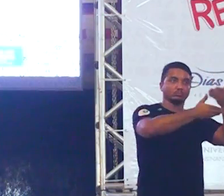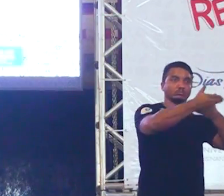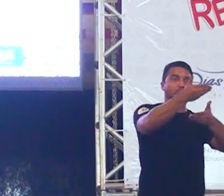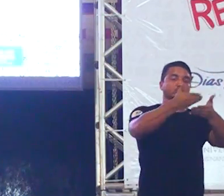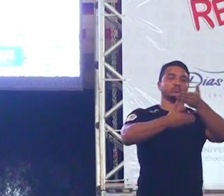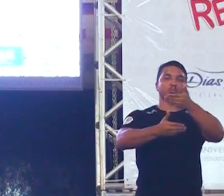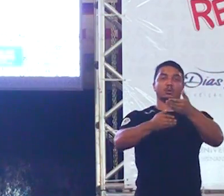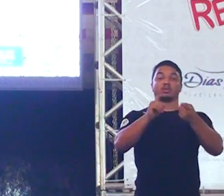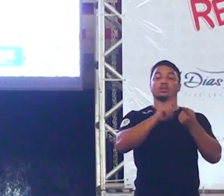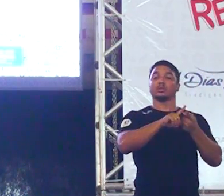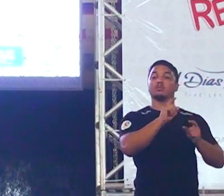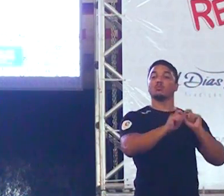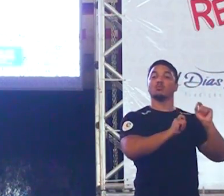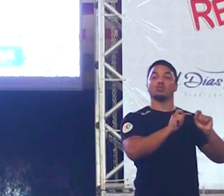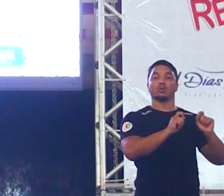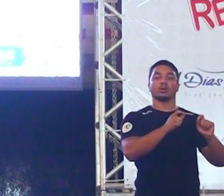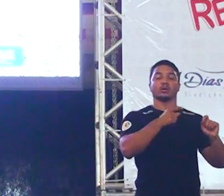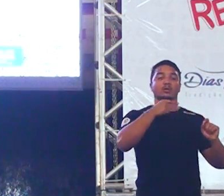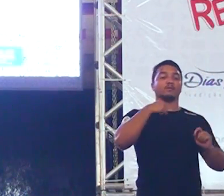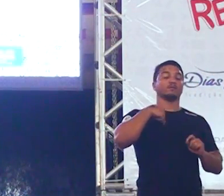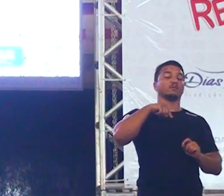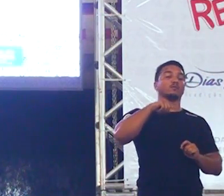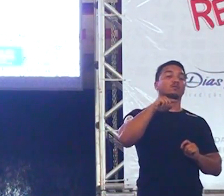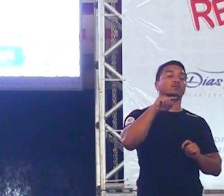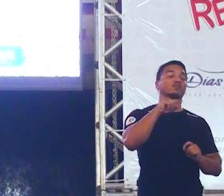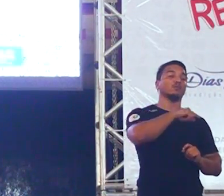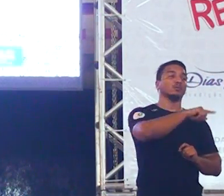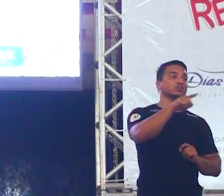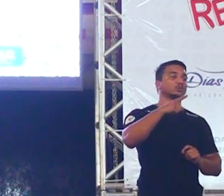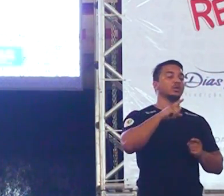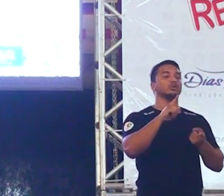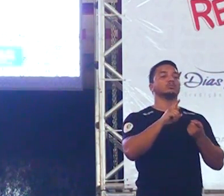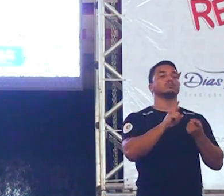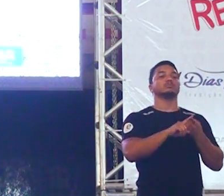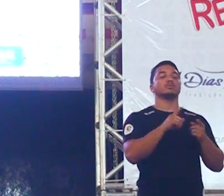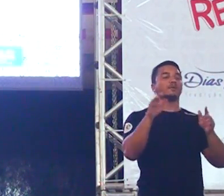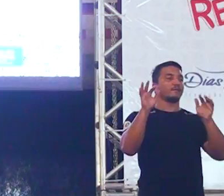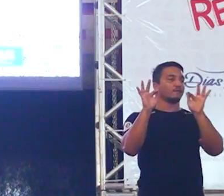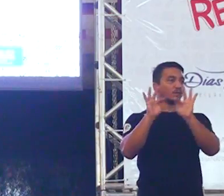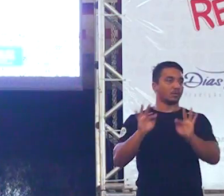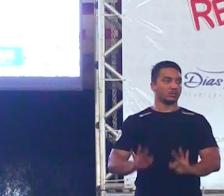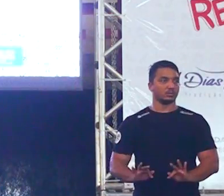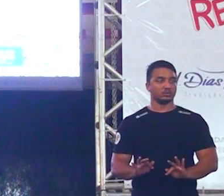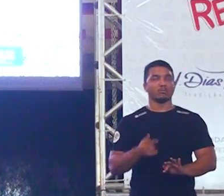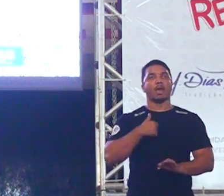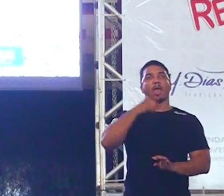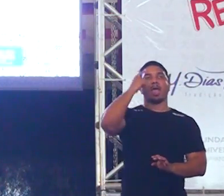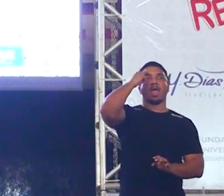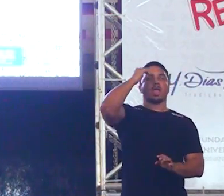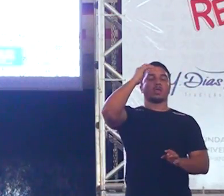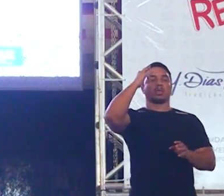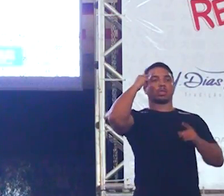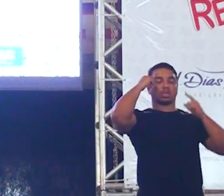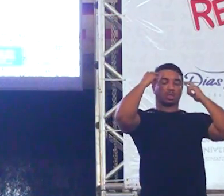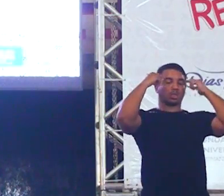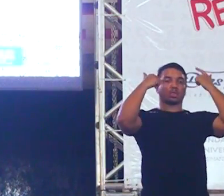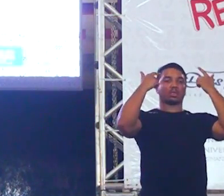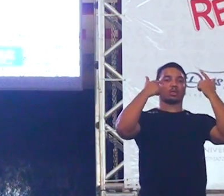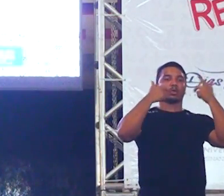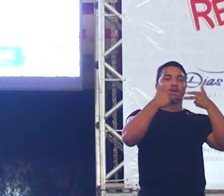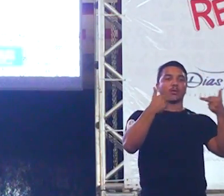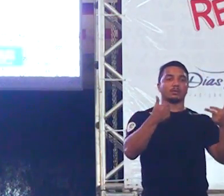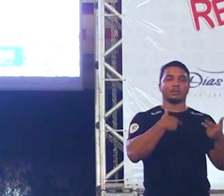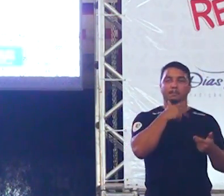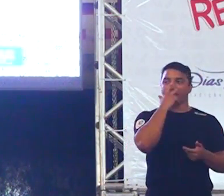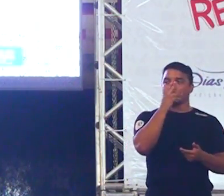outros e que vocês sejam felizes. Não caia na loucura desse mundo,